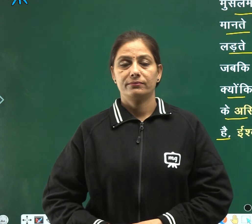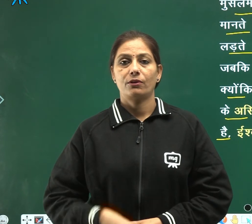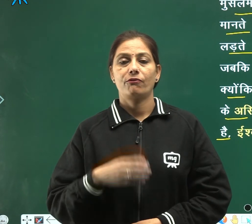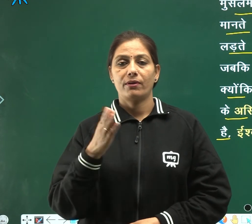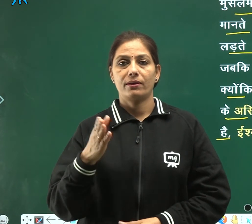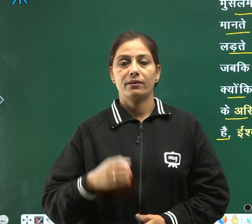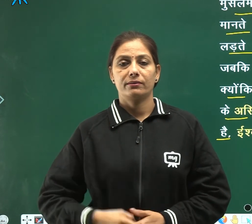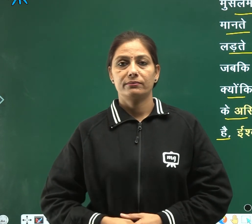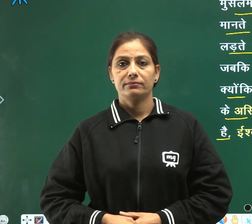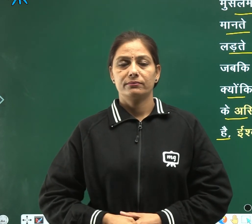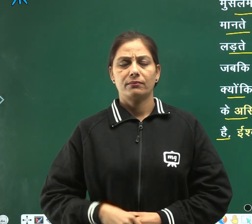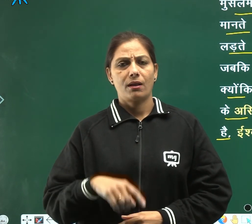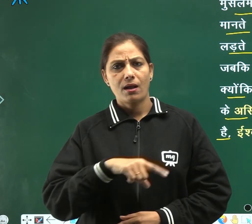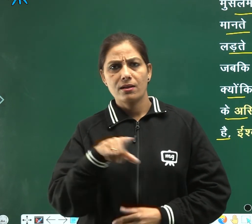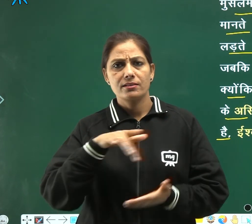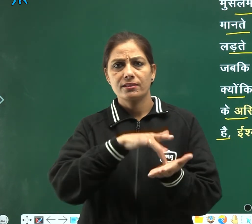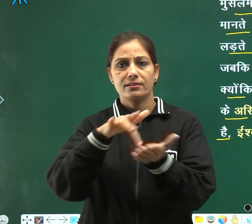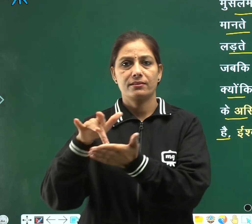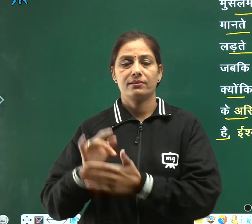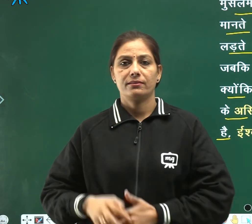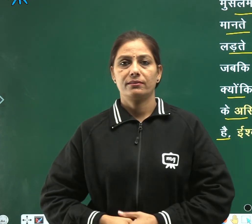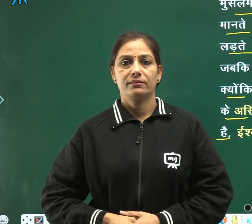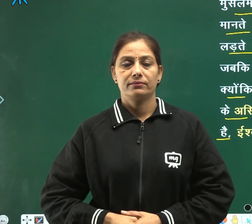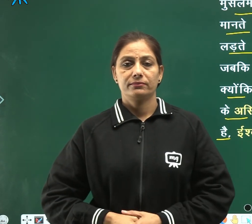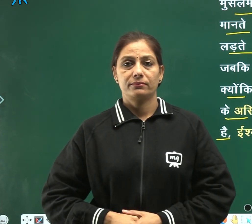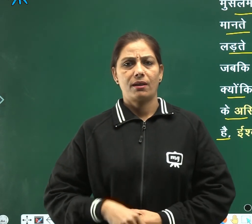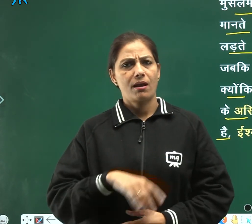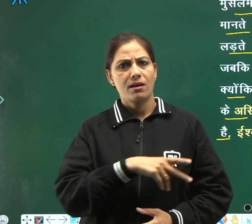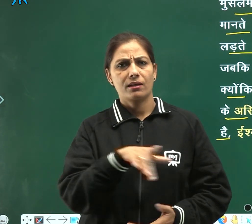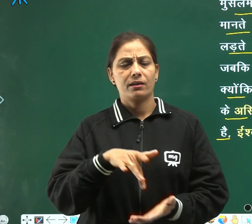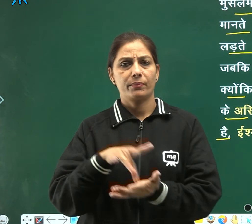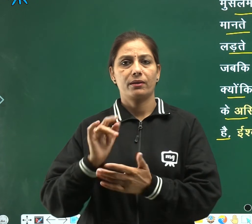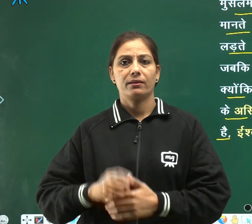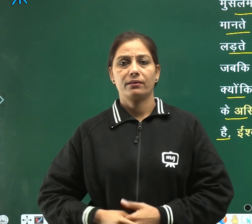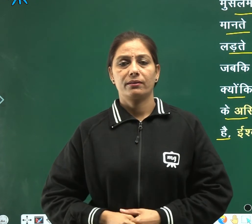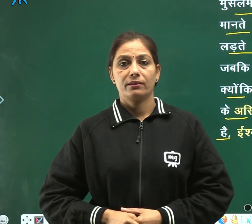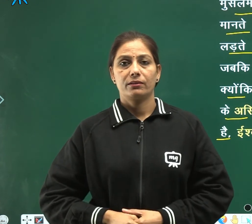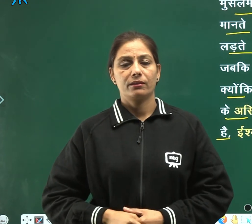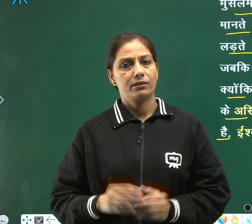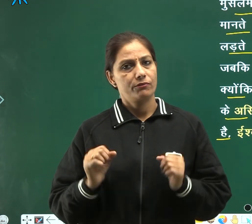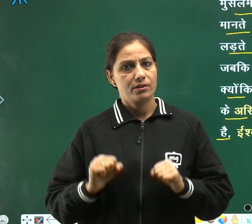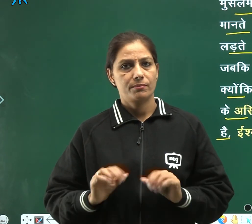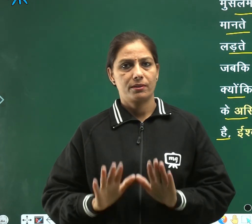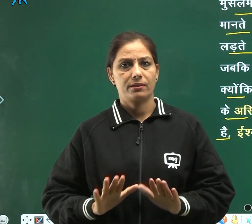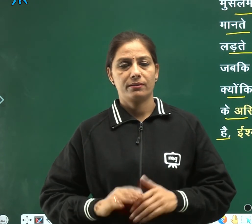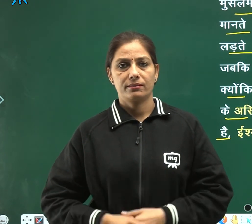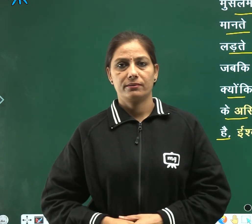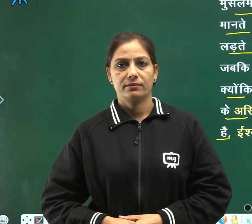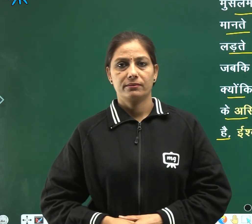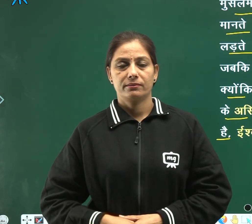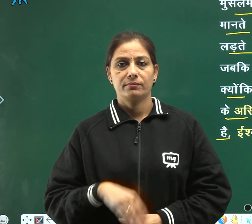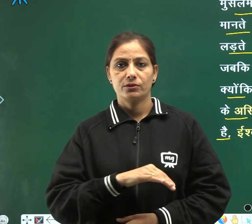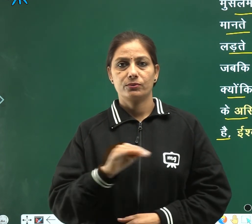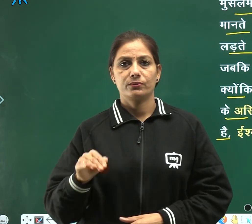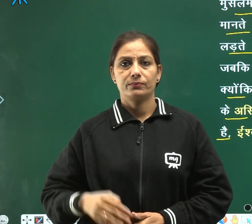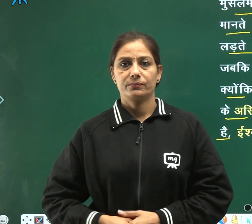वह हर जगह हर कण में विराजमान है।